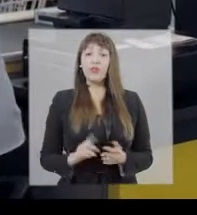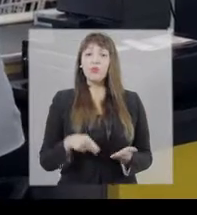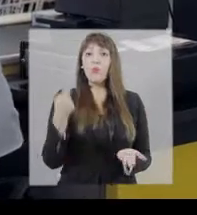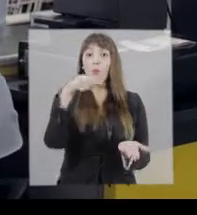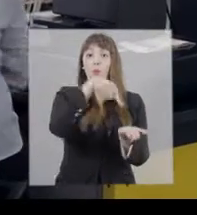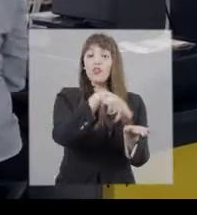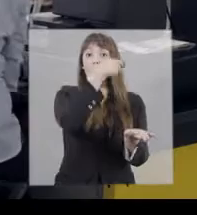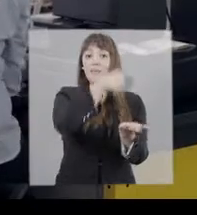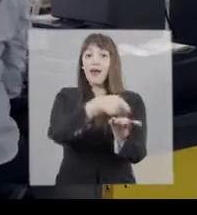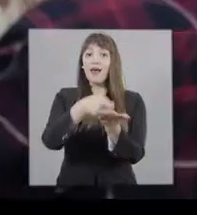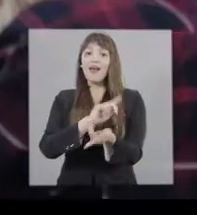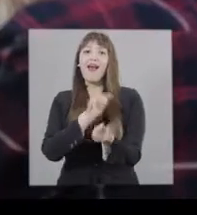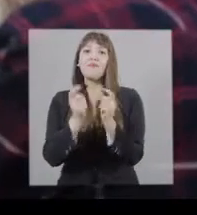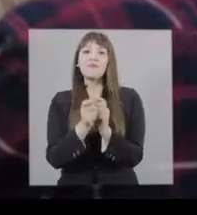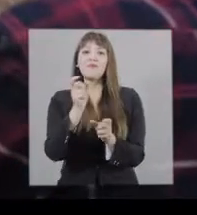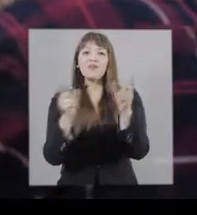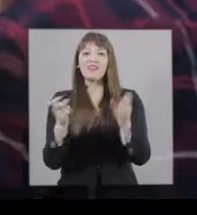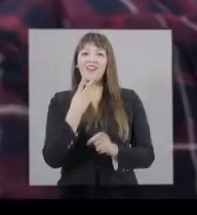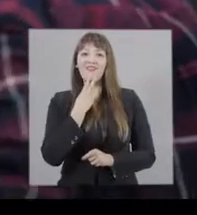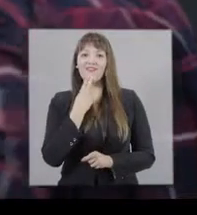Tus impuestos están cambiando su historia.